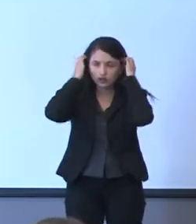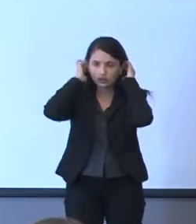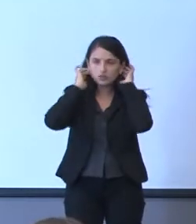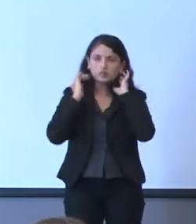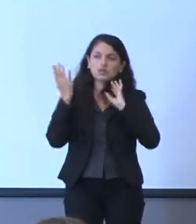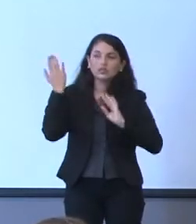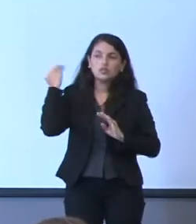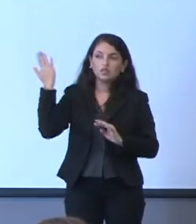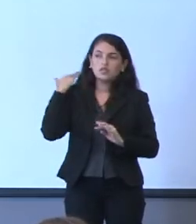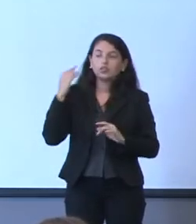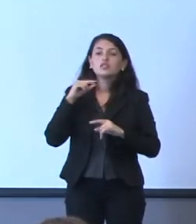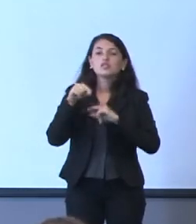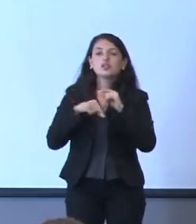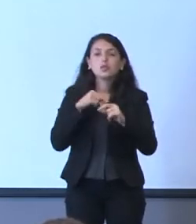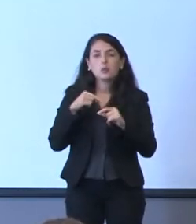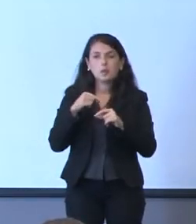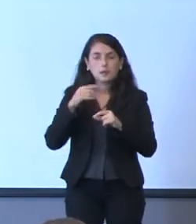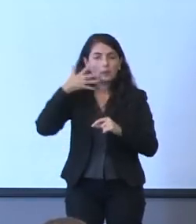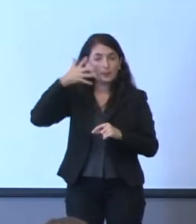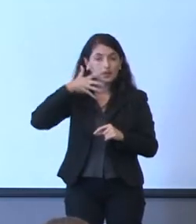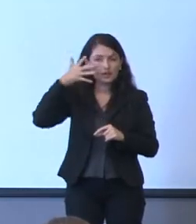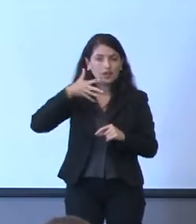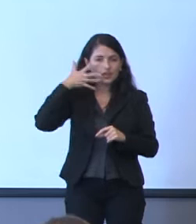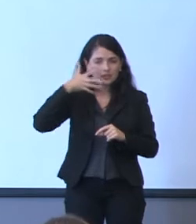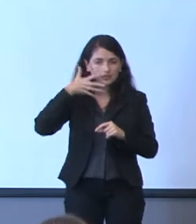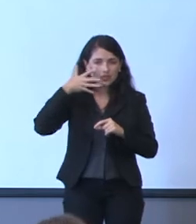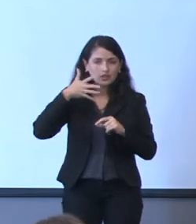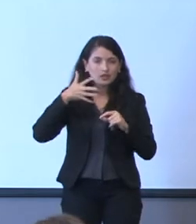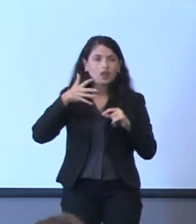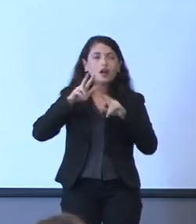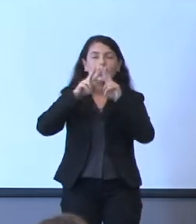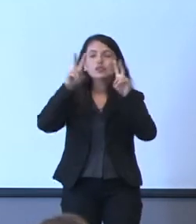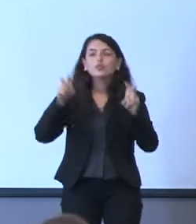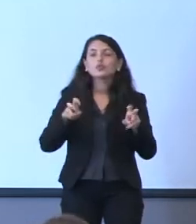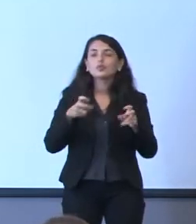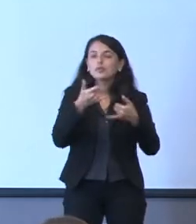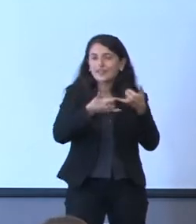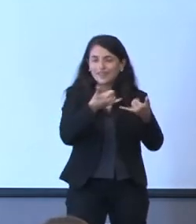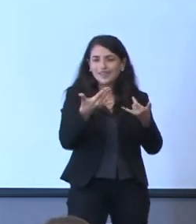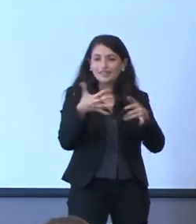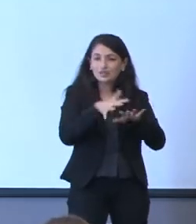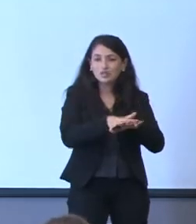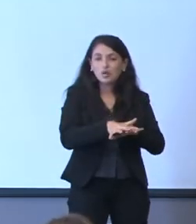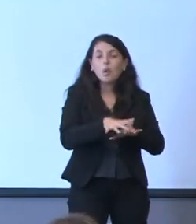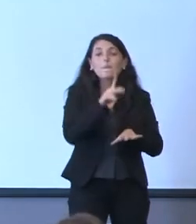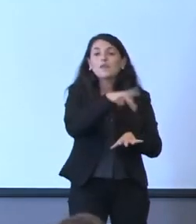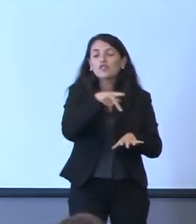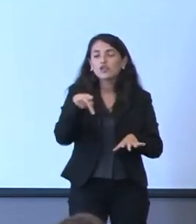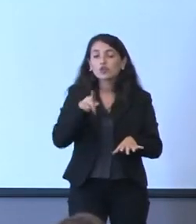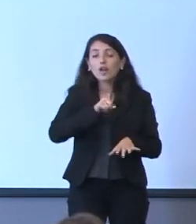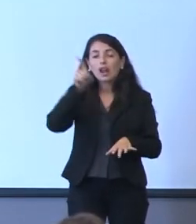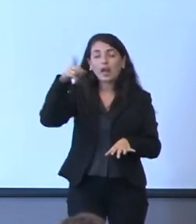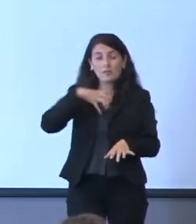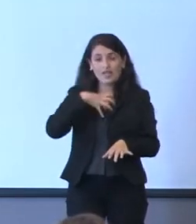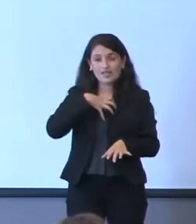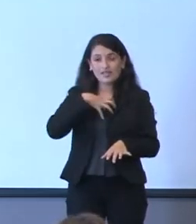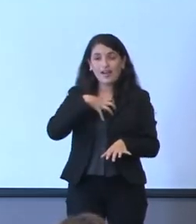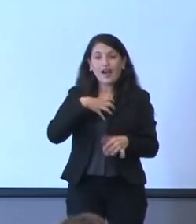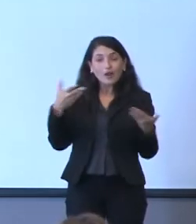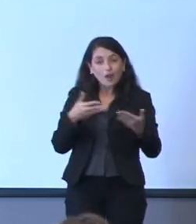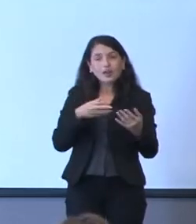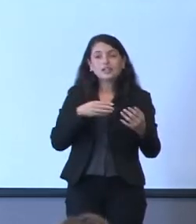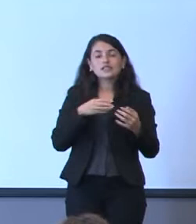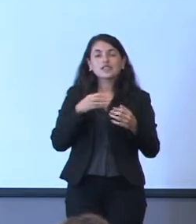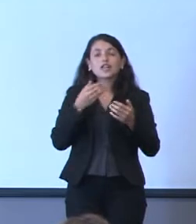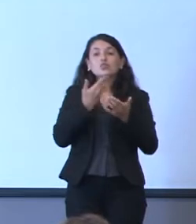uma palestra com especialistas em brincadeira inclusiva, que é um professor da Bahia que está estudando no Canadá. Ele está estudando brincadeiras